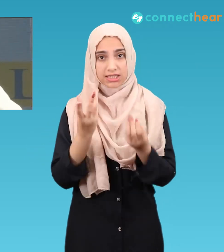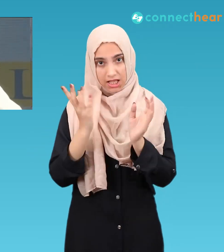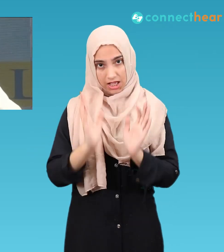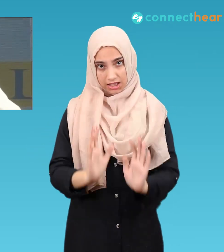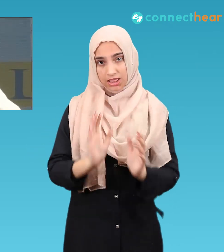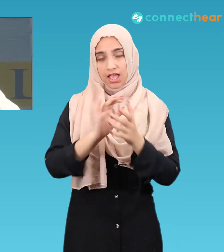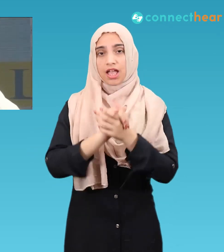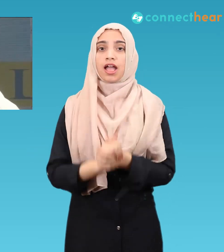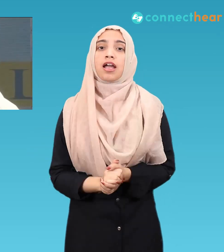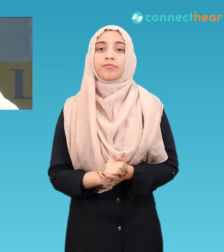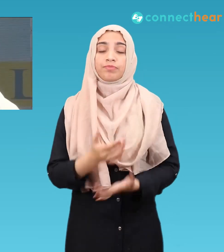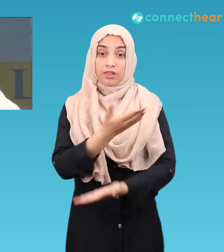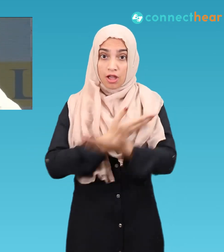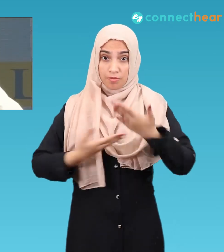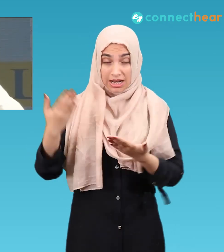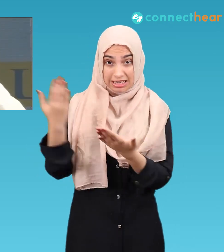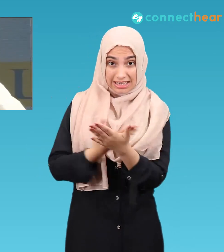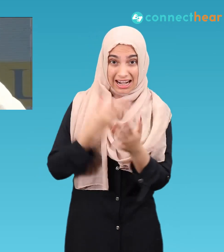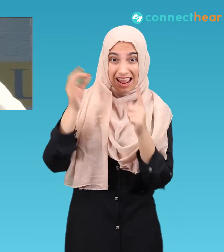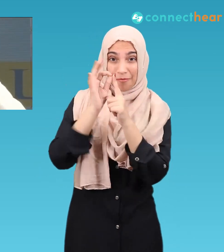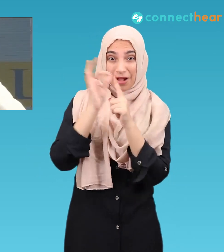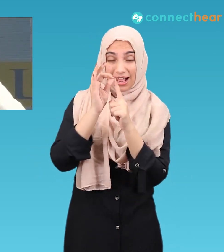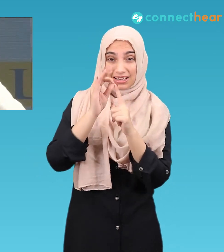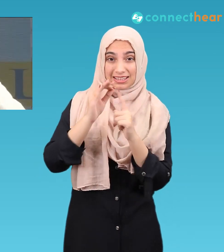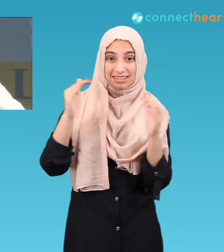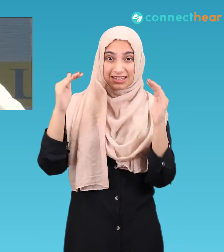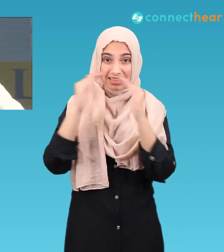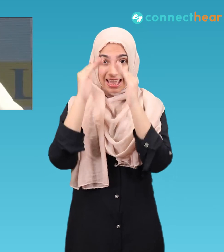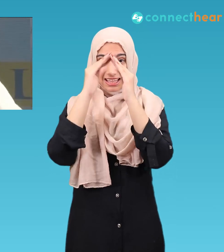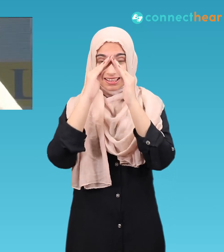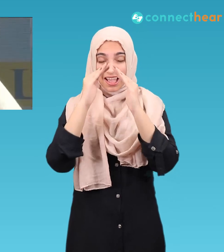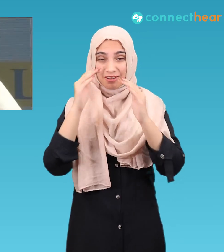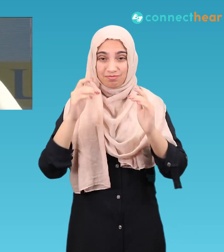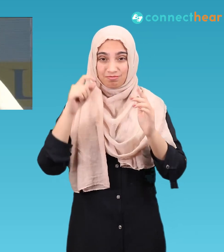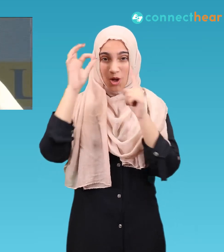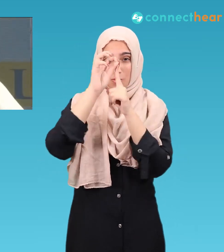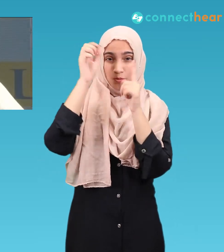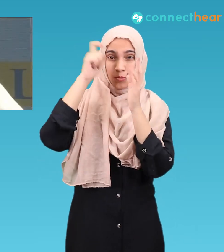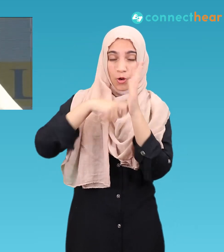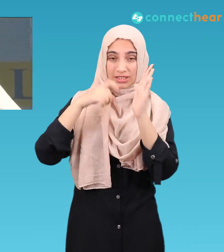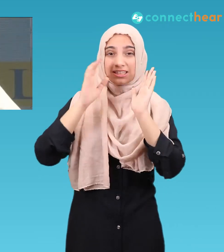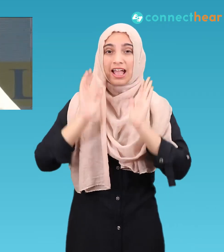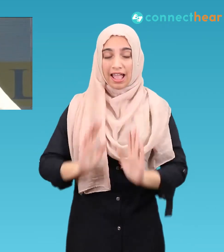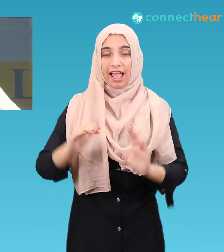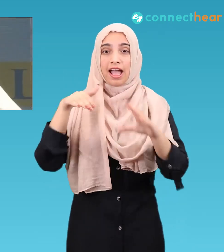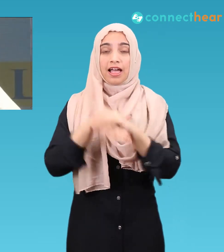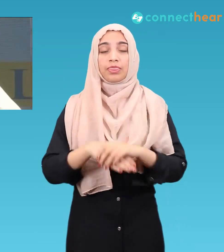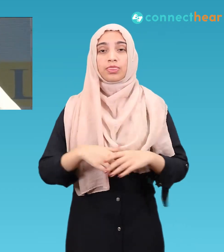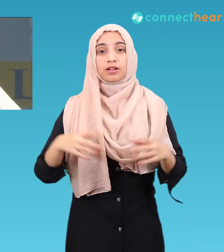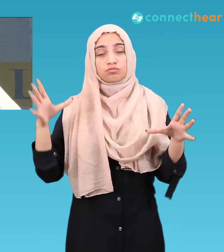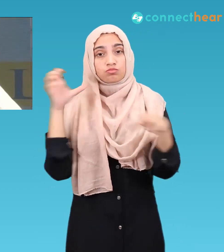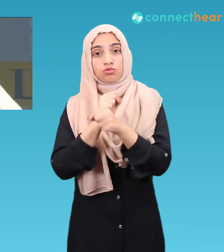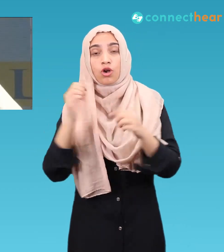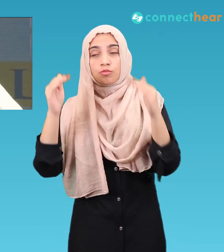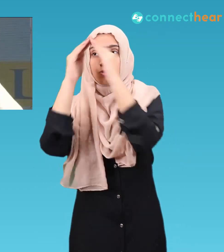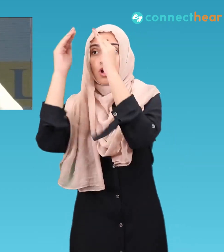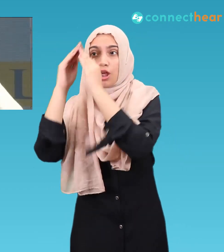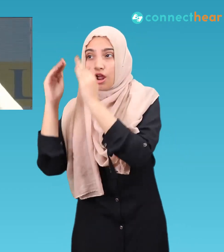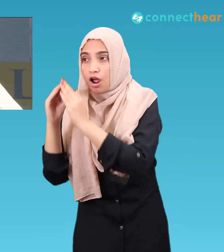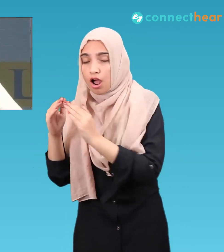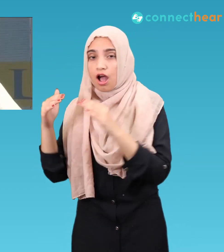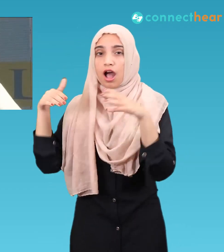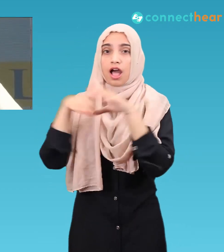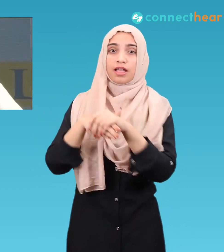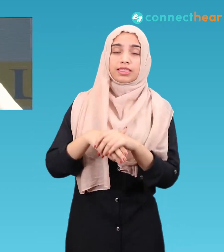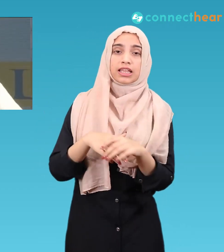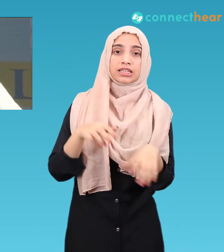پاکستان ہاؤسنگ ہے اس نے پوری جس طرح ہر فلیٹ پہ 3 لاکھ روپیہ گورنمنٹ دے رہی ہے سبسڈی،